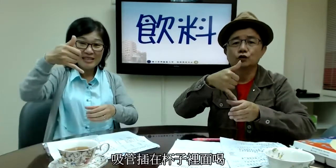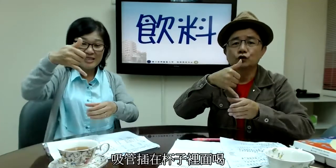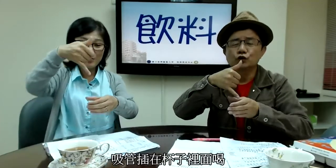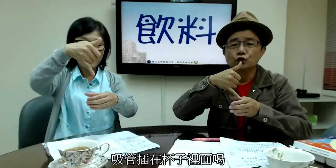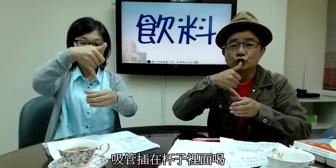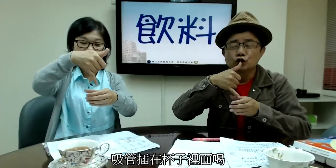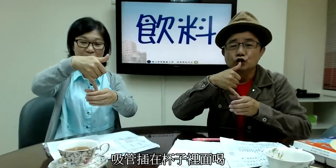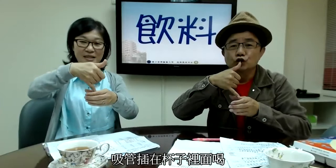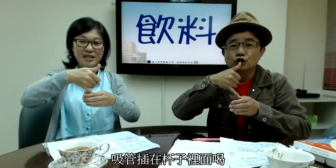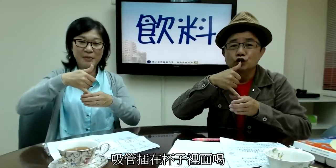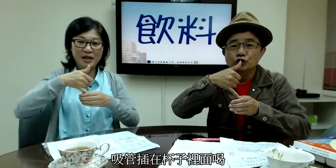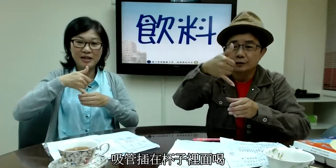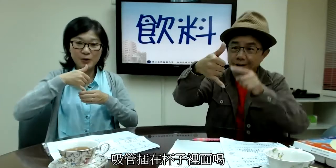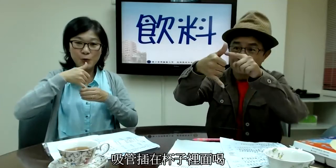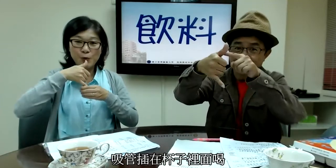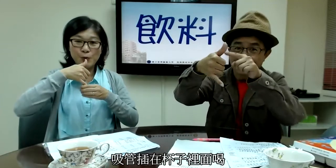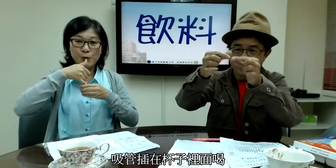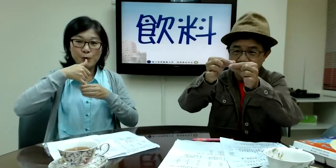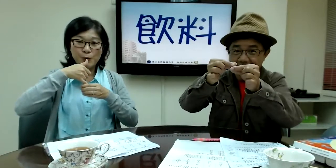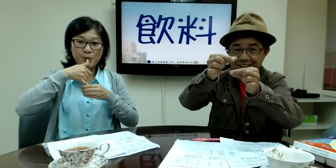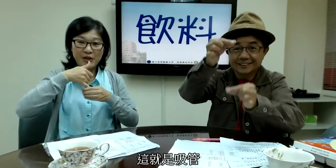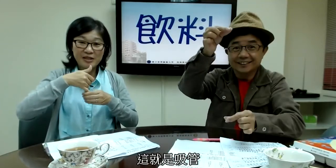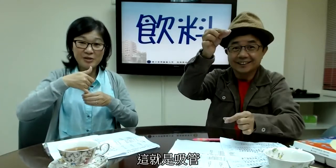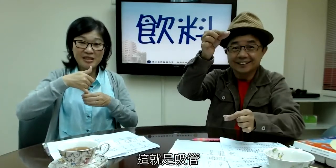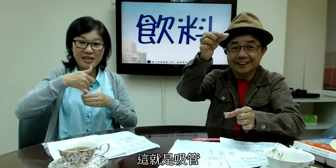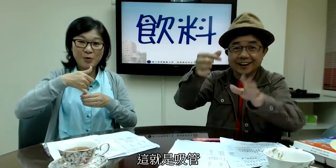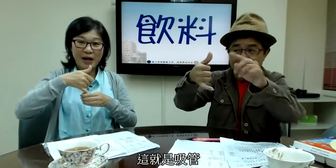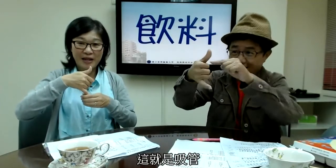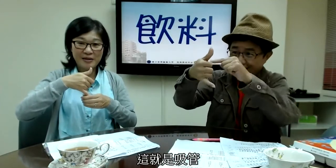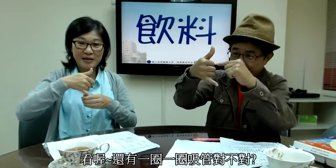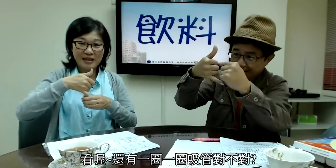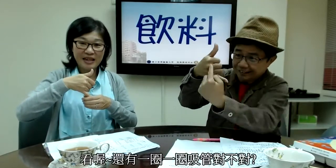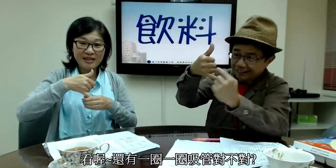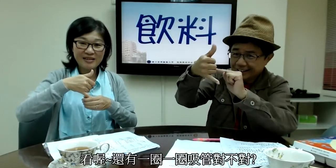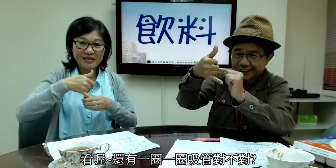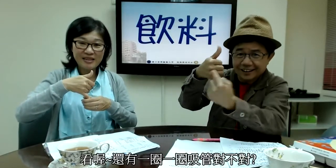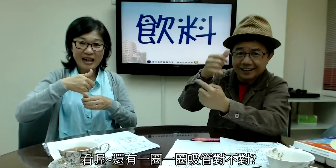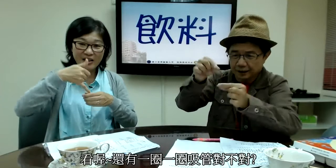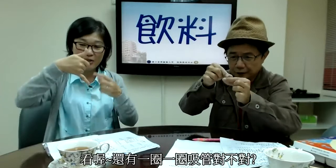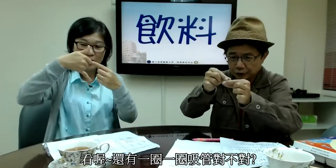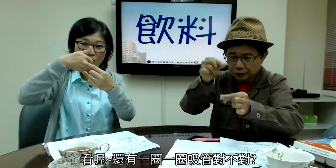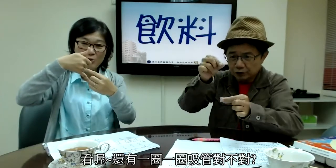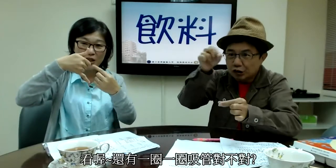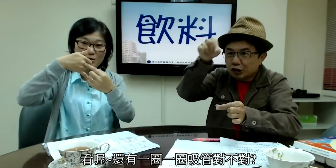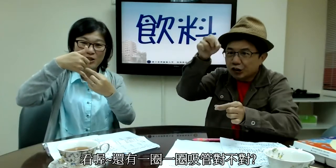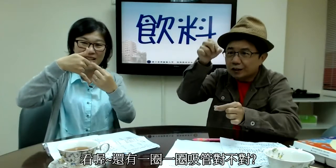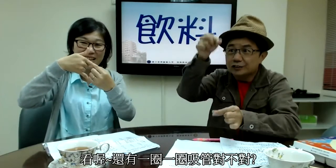吸管插在杯子里面喝，这就是吸管。你看哦，还有一圈一圈的